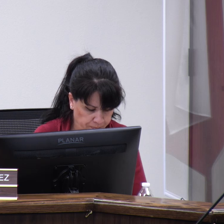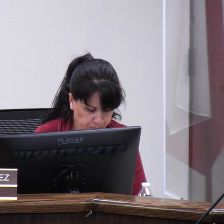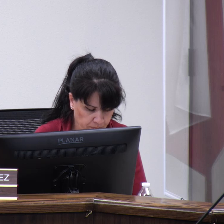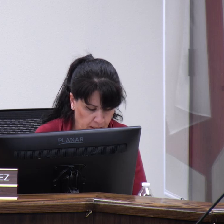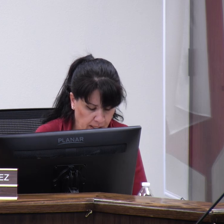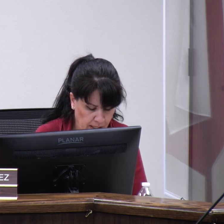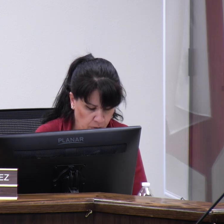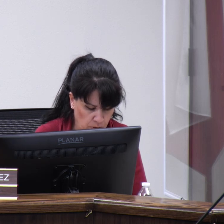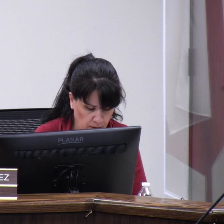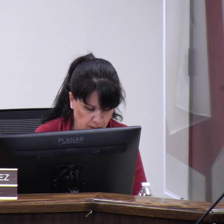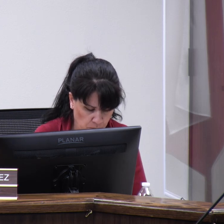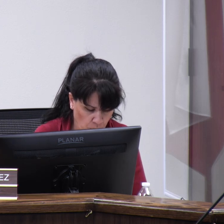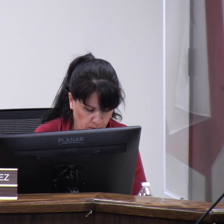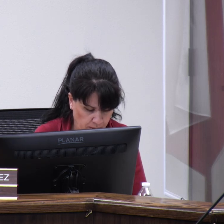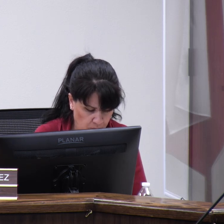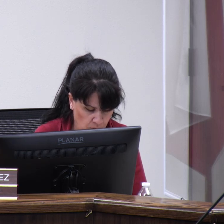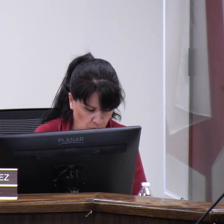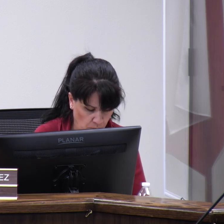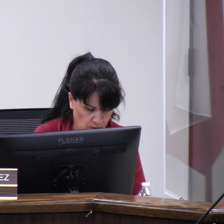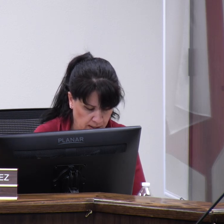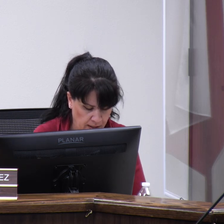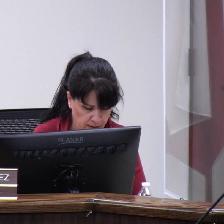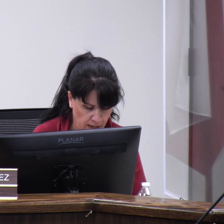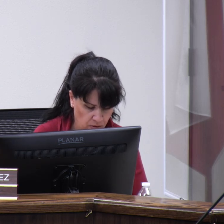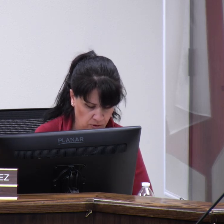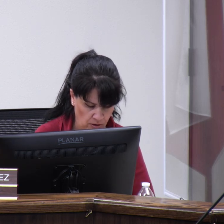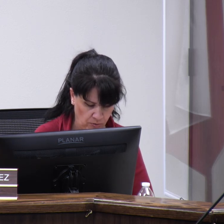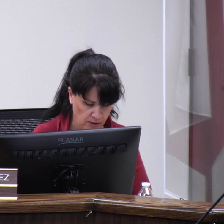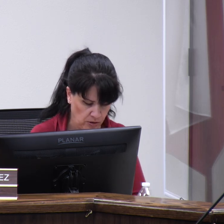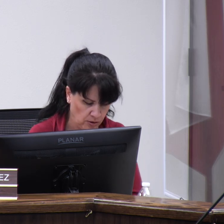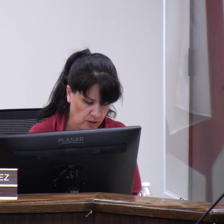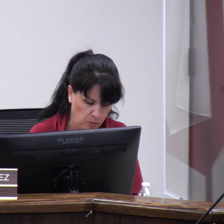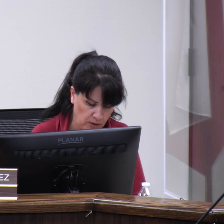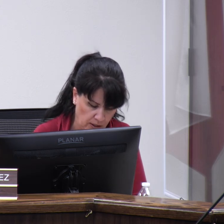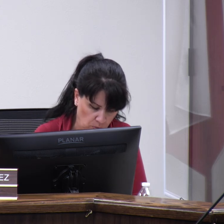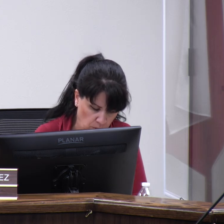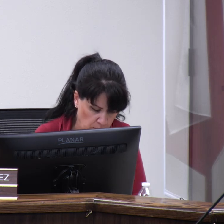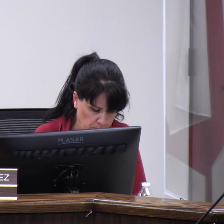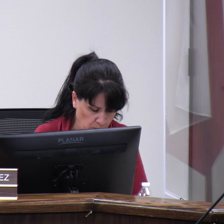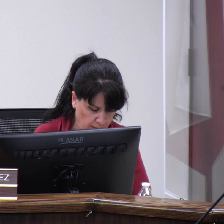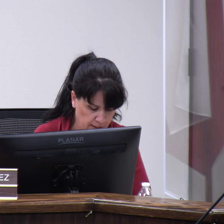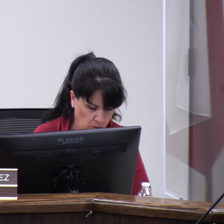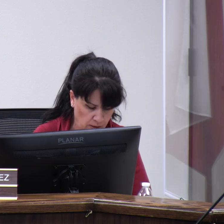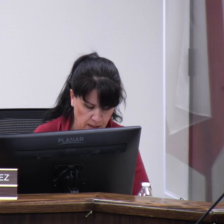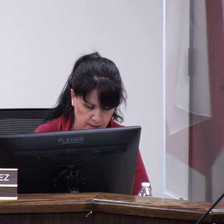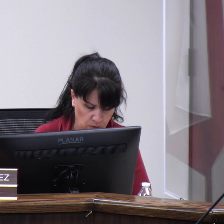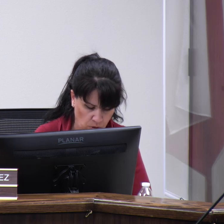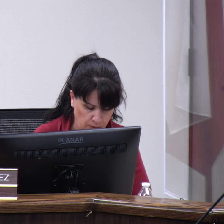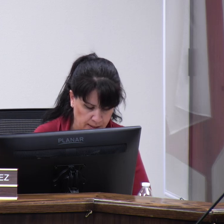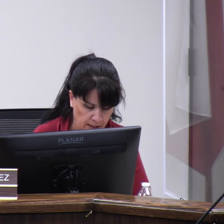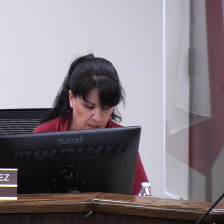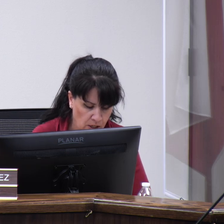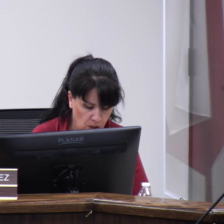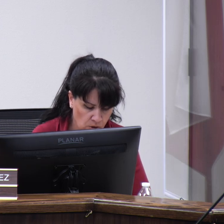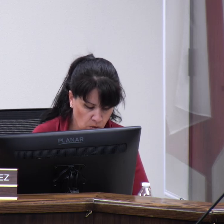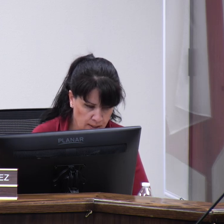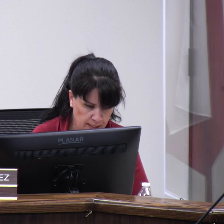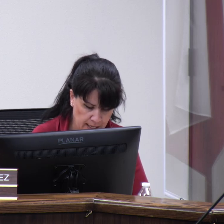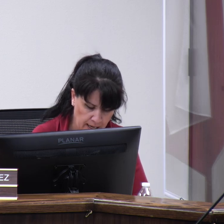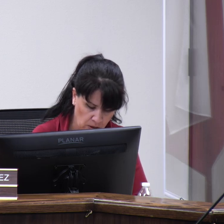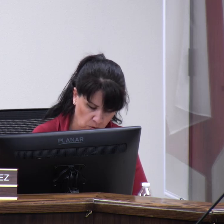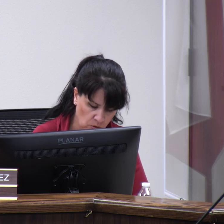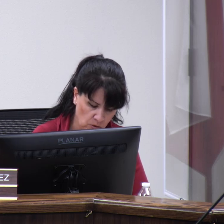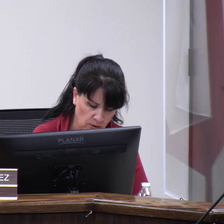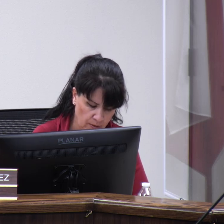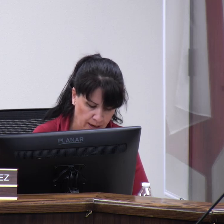www.cctexas.com. En cuanto al transporte, los autobuses del RTA continúan ofreciendo transporte gratuito a las personas que acuden al centro comercial. Solo